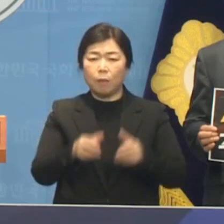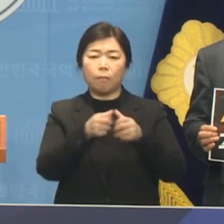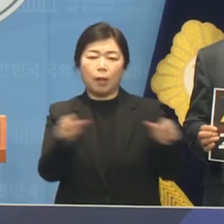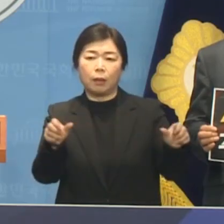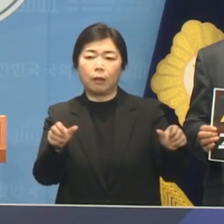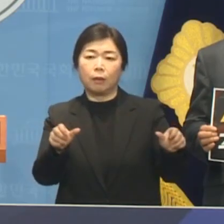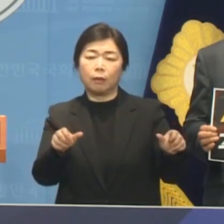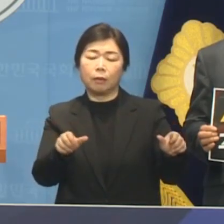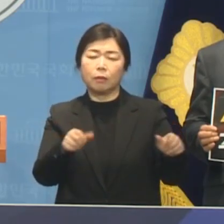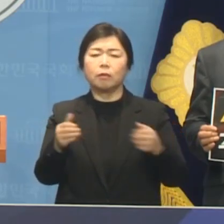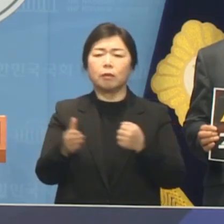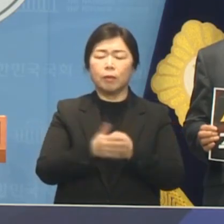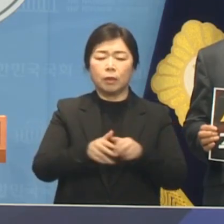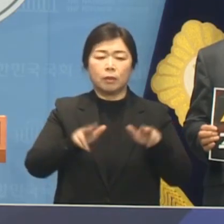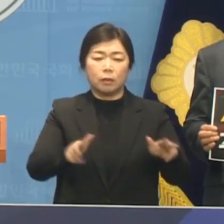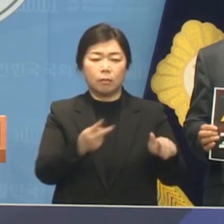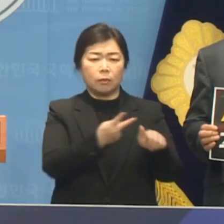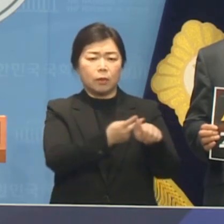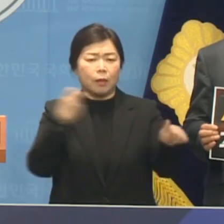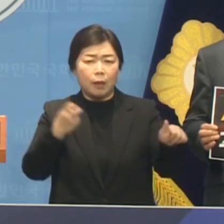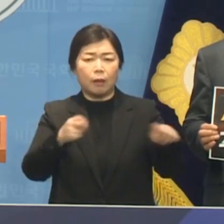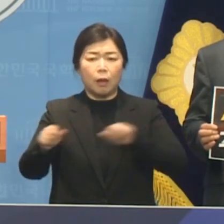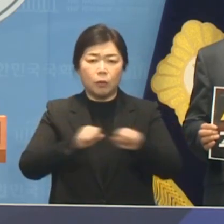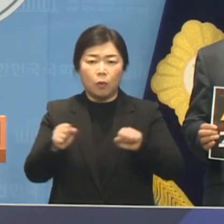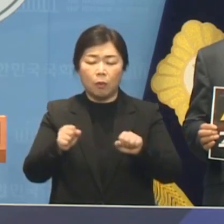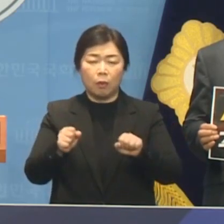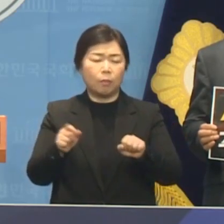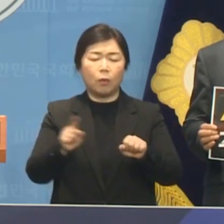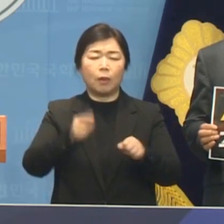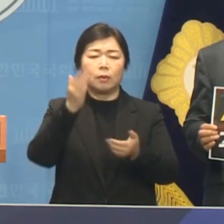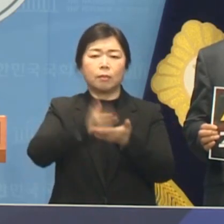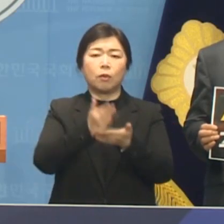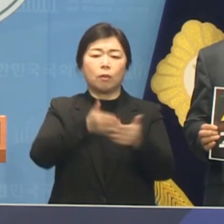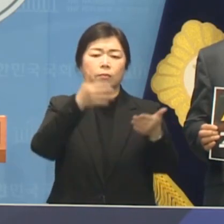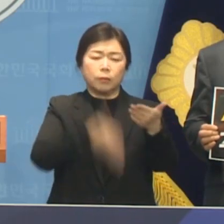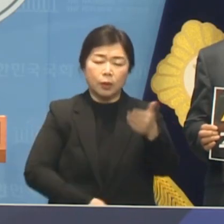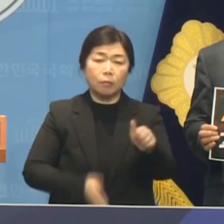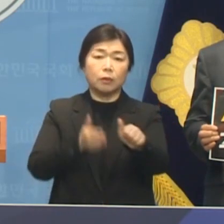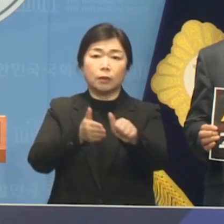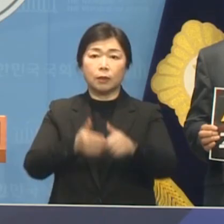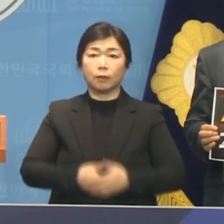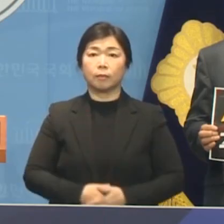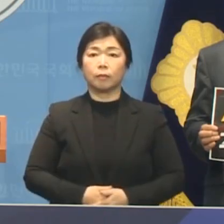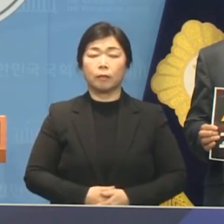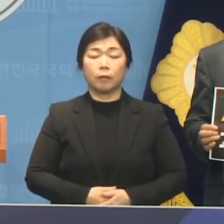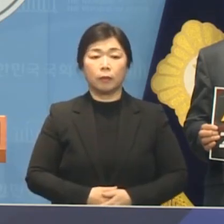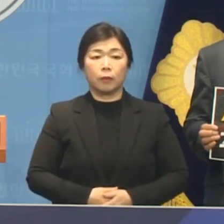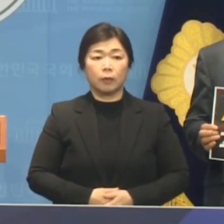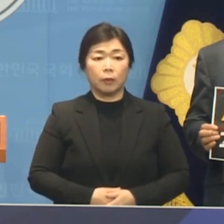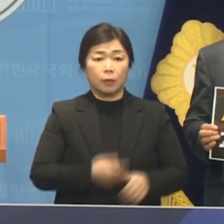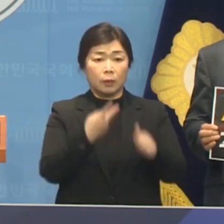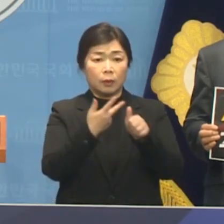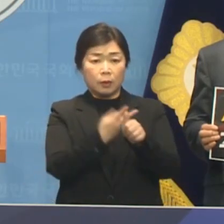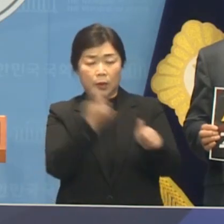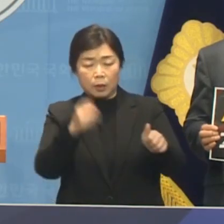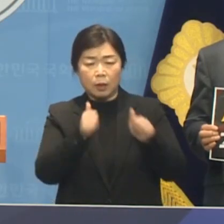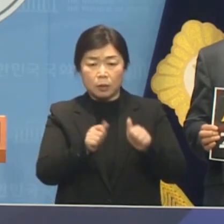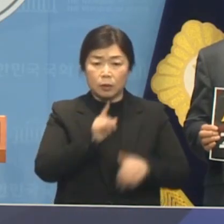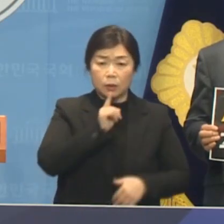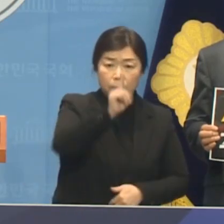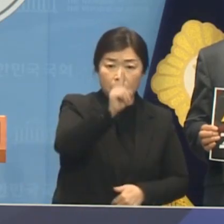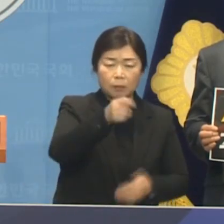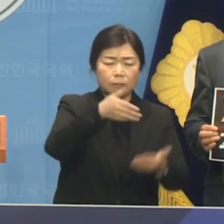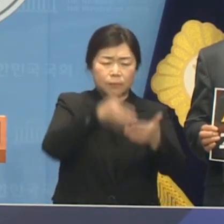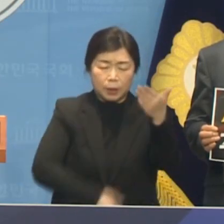반역행위이므로 즉각 탄핵을 기각하시라는 호소입니다. 탄핵 심판은